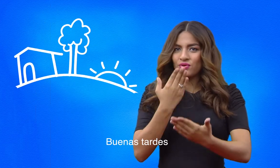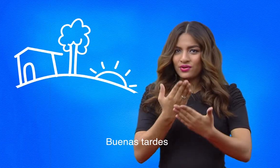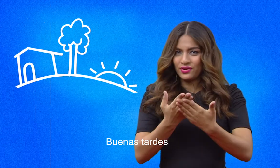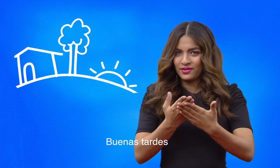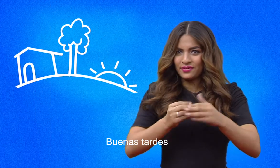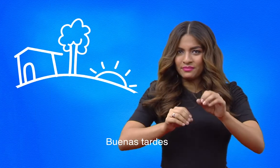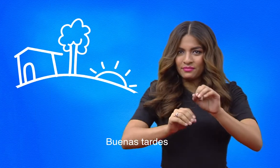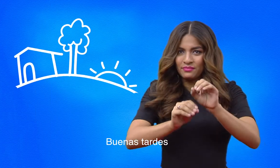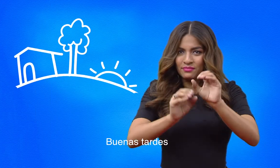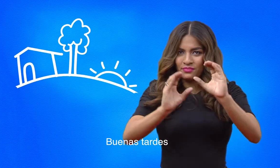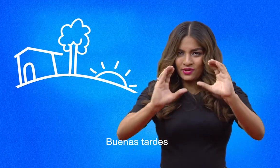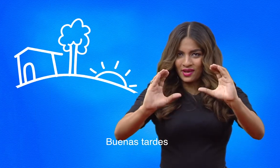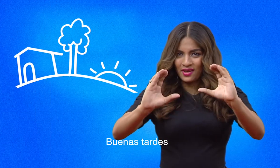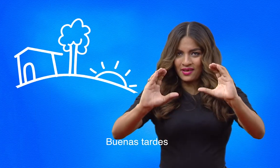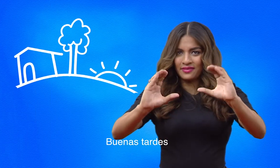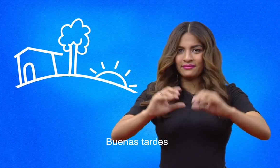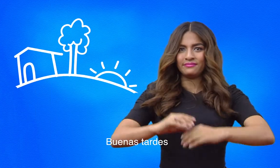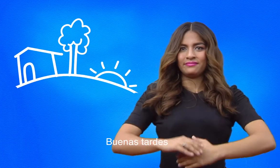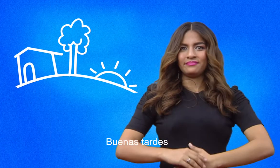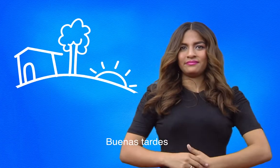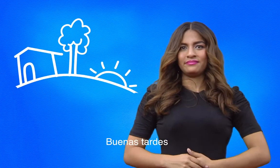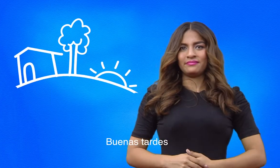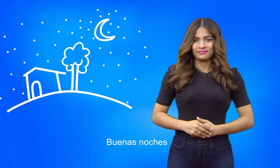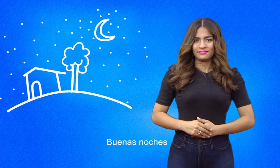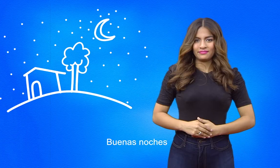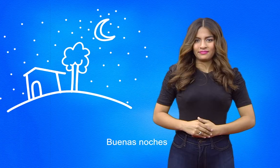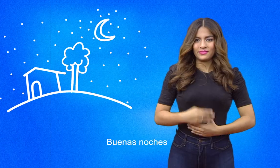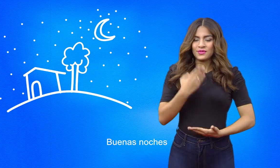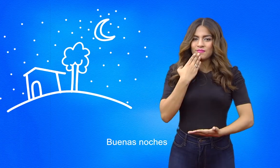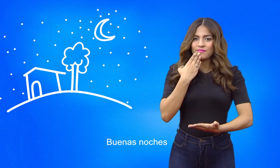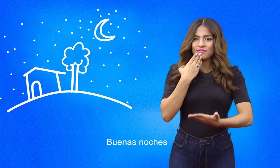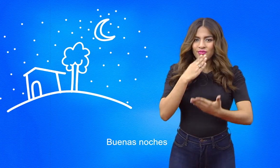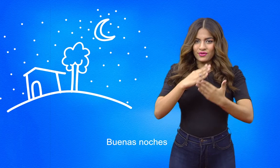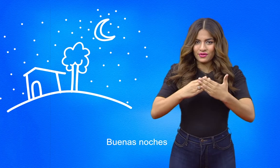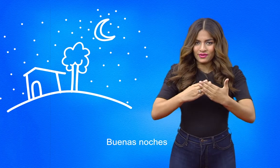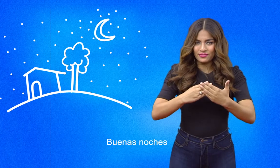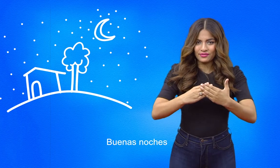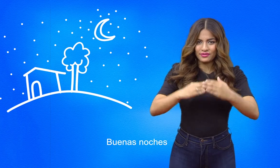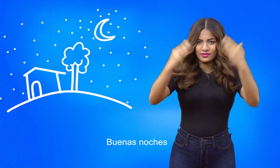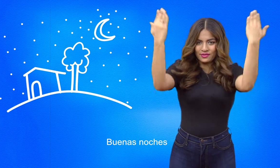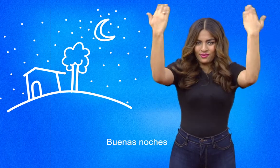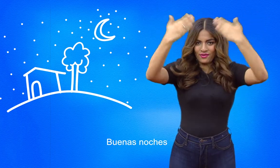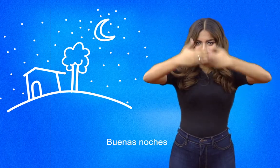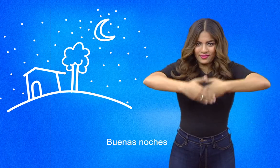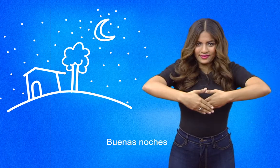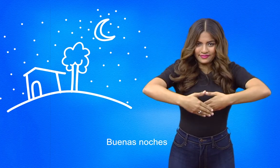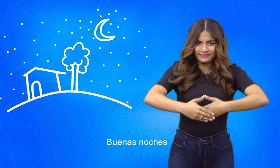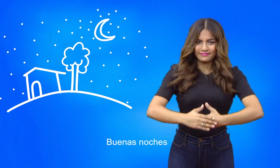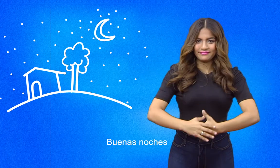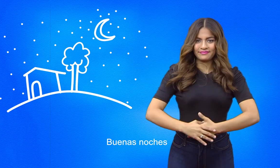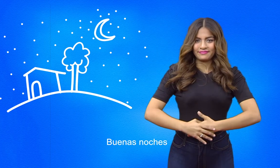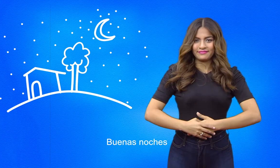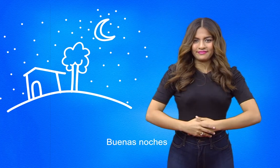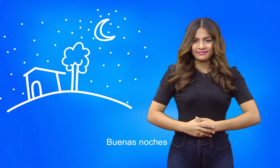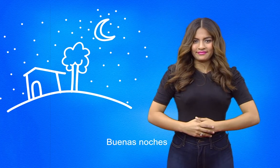Buenas tardes. Buenas noches.